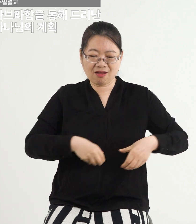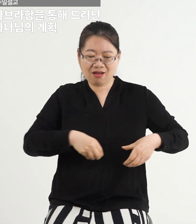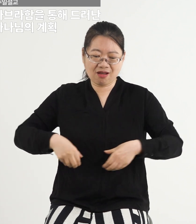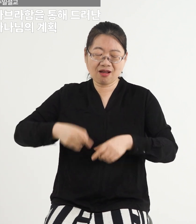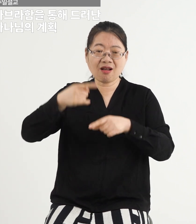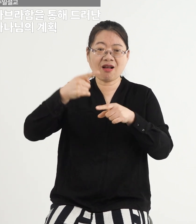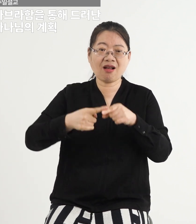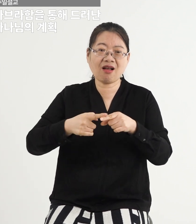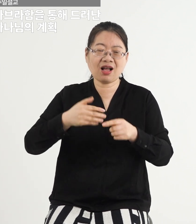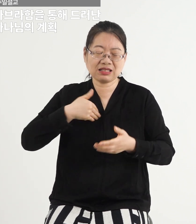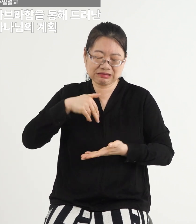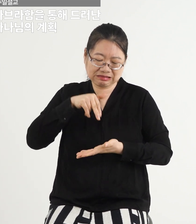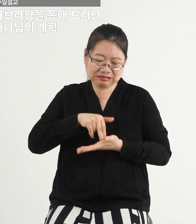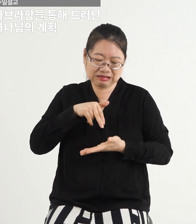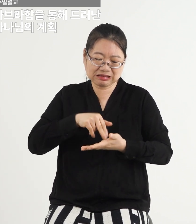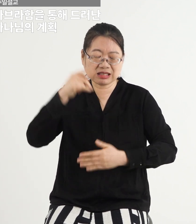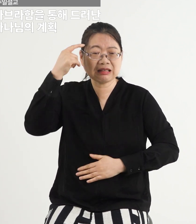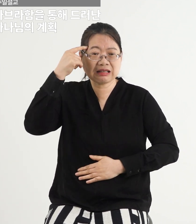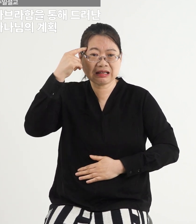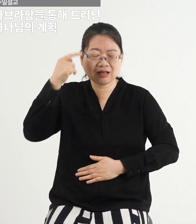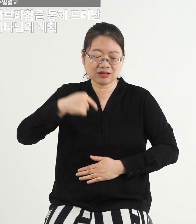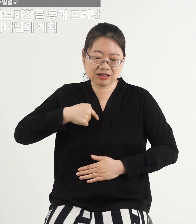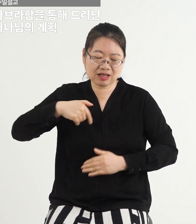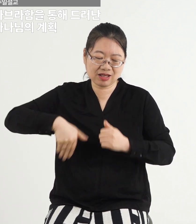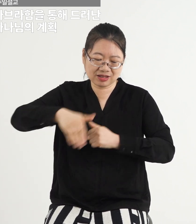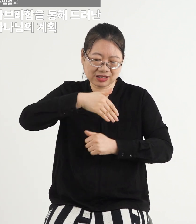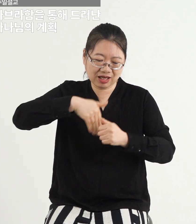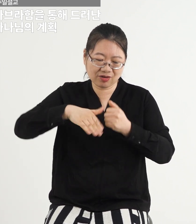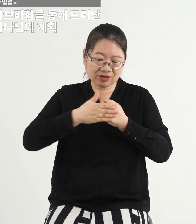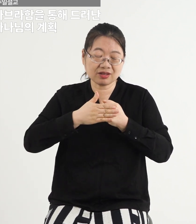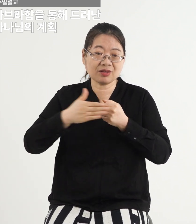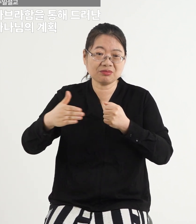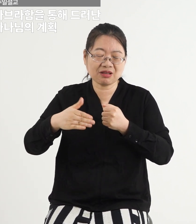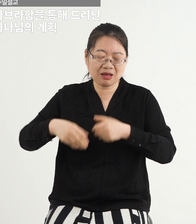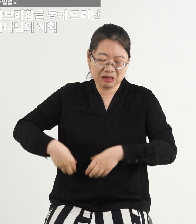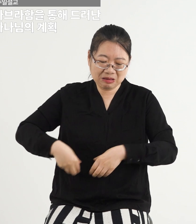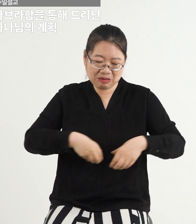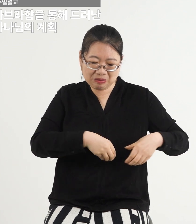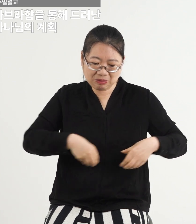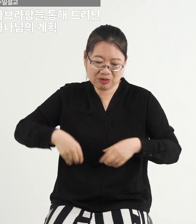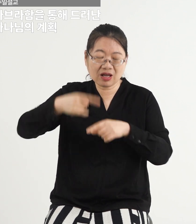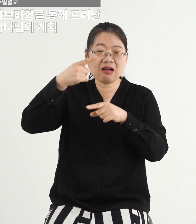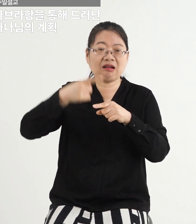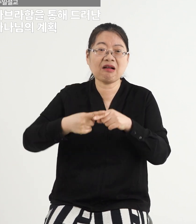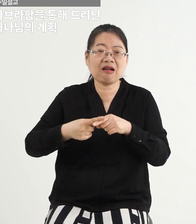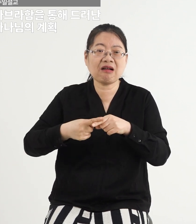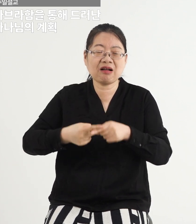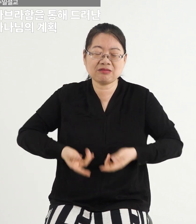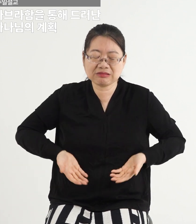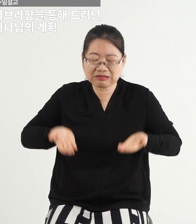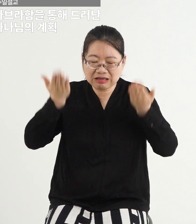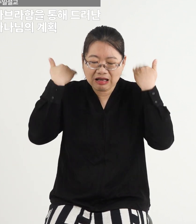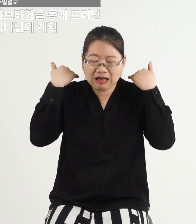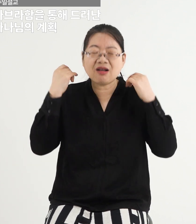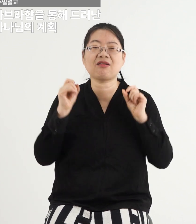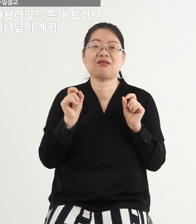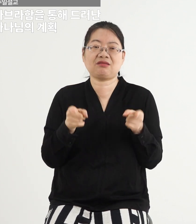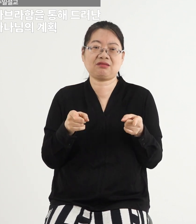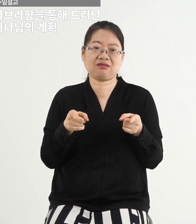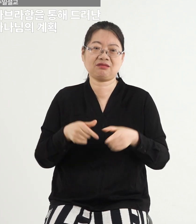머뭇거리다가 내 처지 생각하고 내 상황 생각하고 우물쭈물하다가 지나가 버린